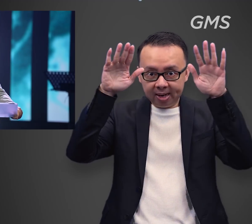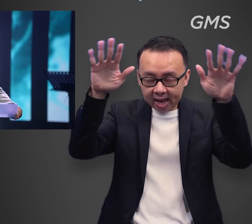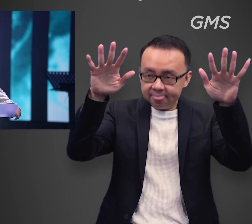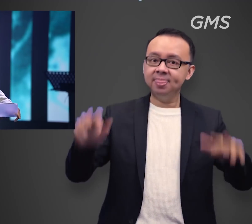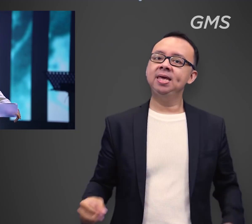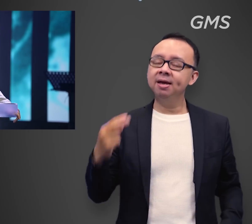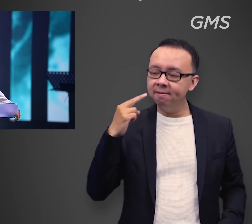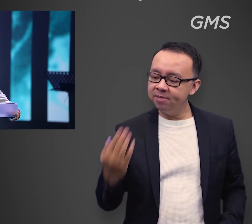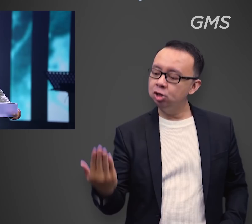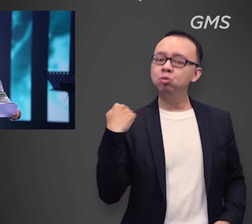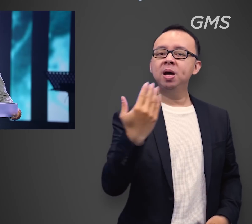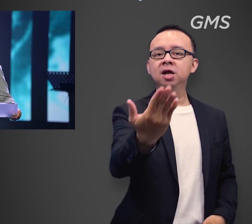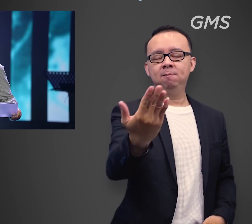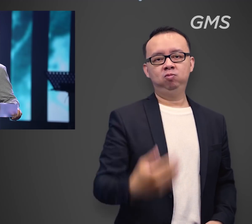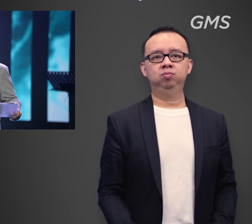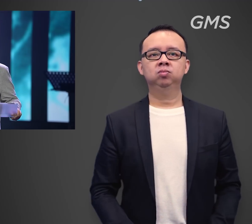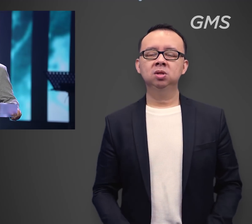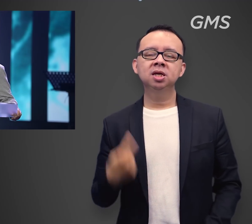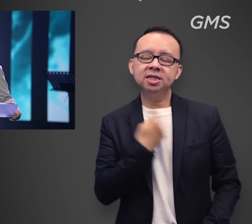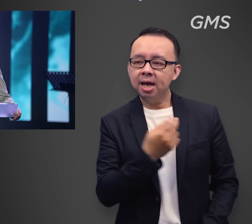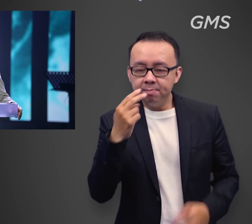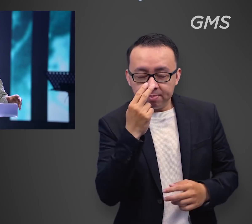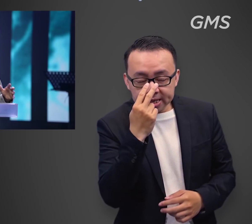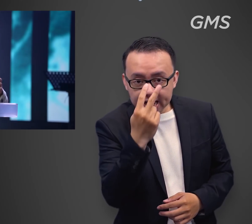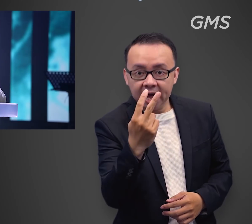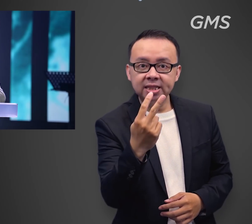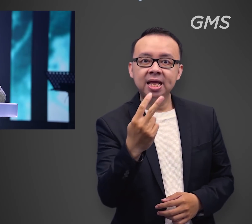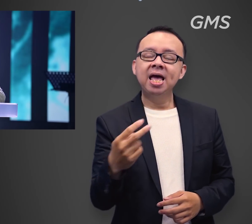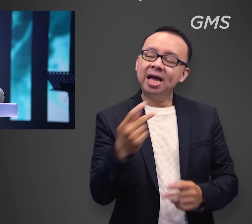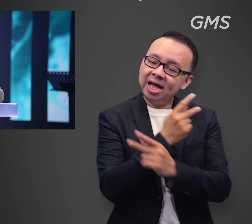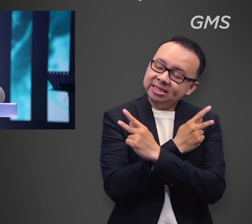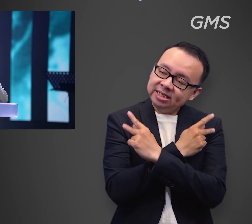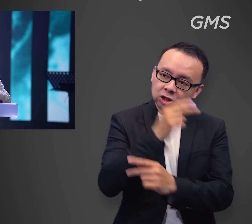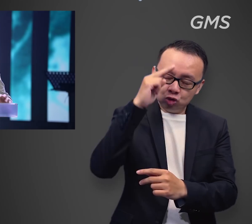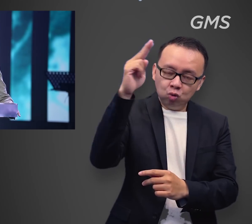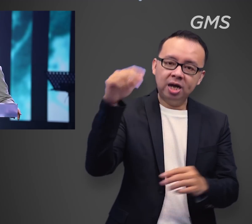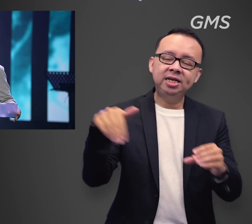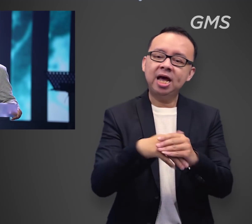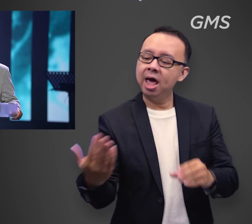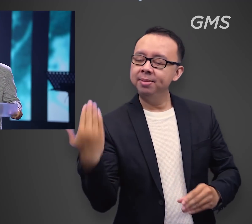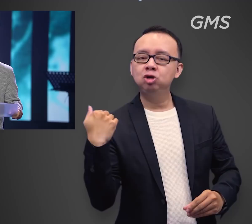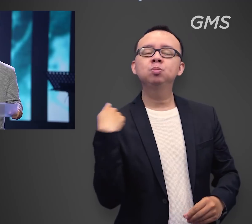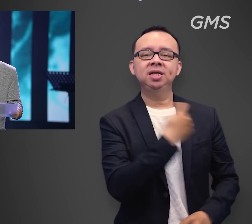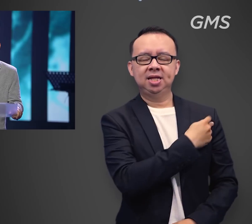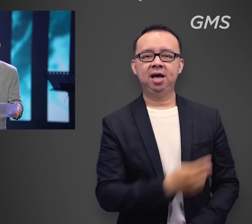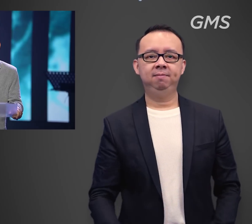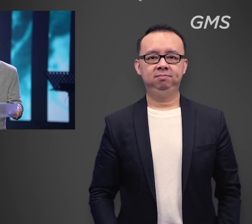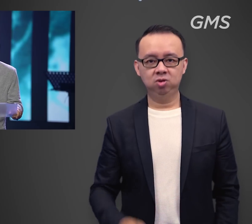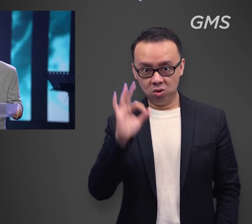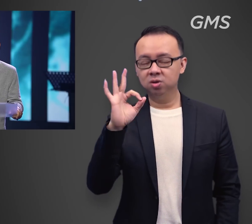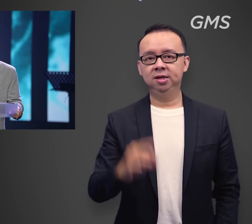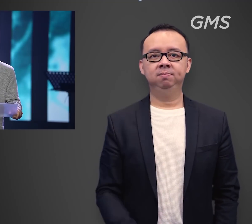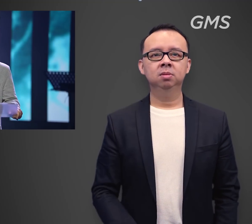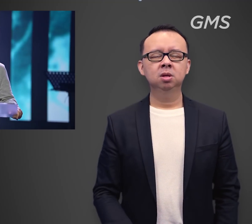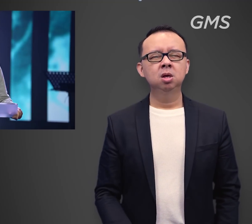Anda akan melihat betapa kasih-Nya dalam kehidupan kita. Tiba-tiba kita diluputkan, seringkali kita mendengar apapun persoalan yang Anda